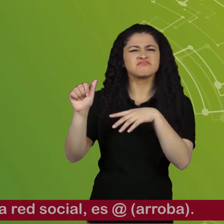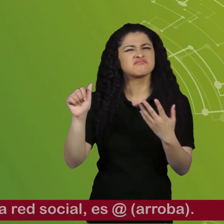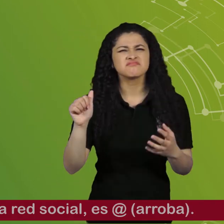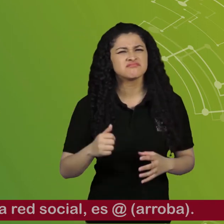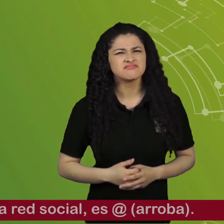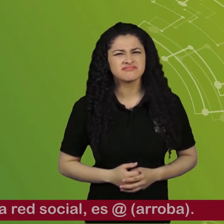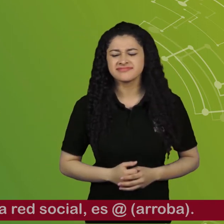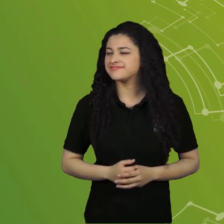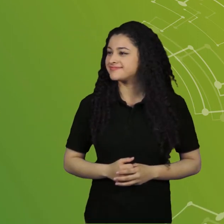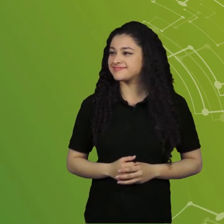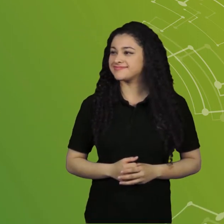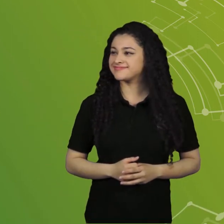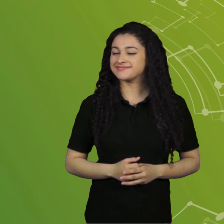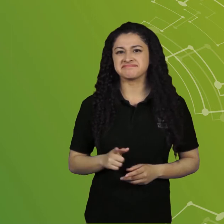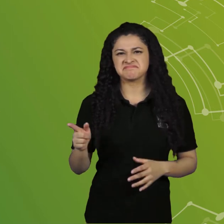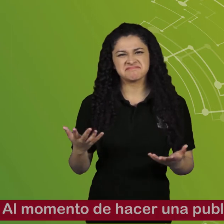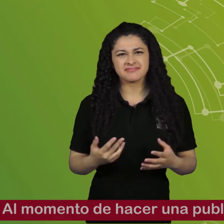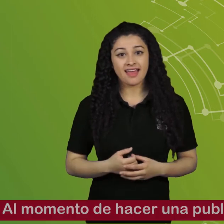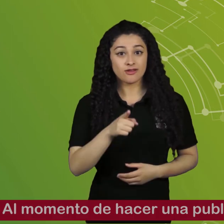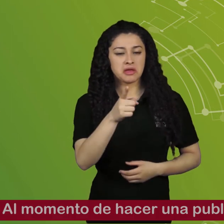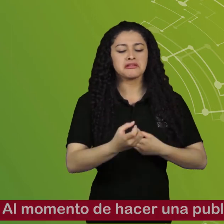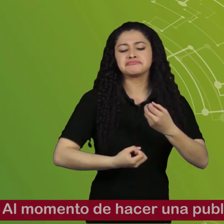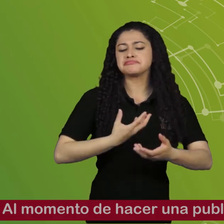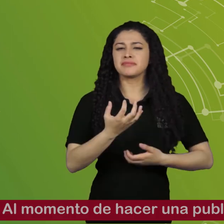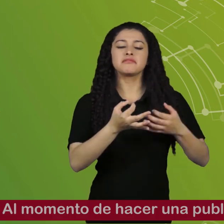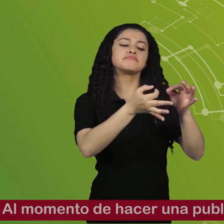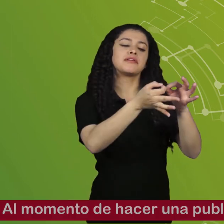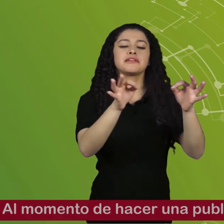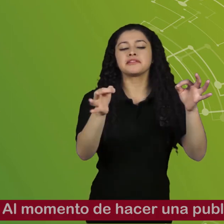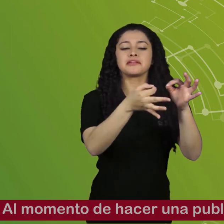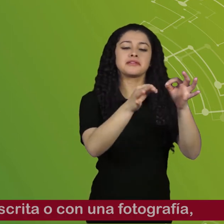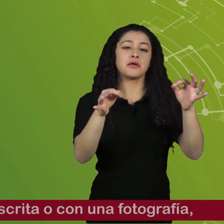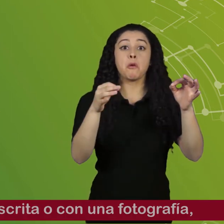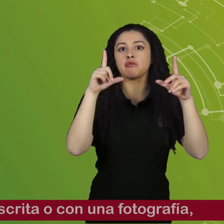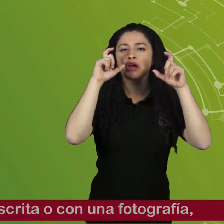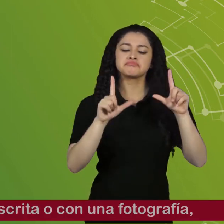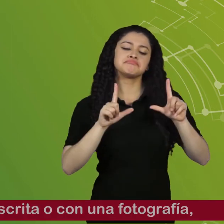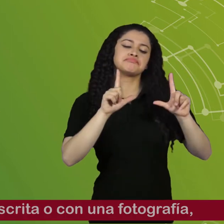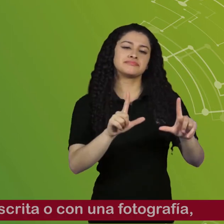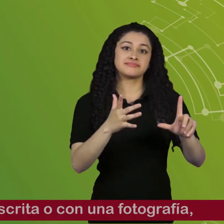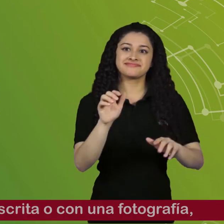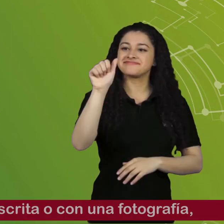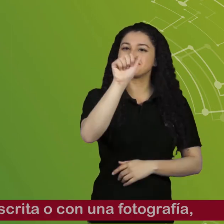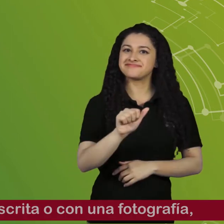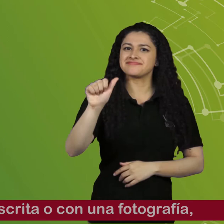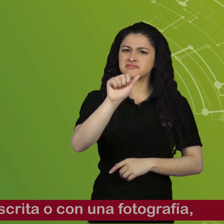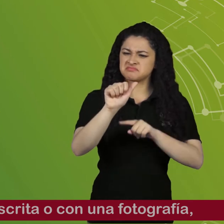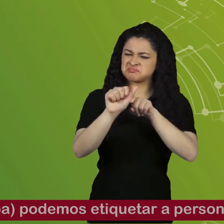es arroba. ¿Cómo funciona? Al momento de hacer una publicación, sea escrita o con una fotografía,